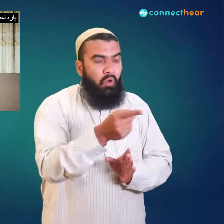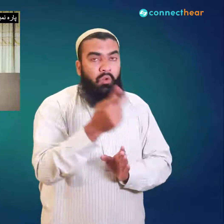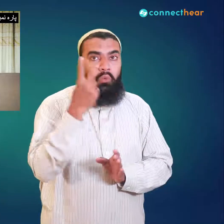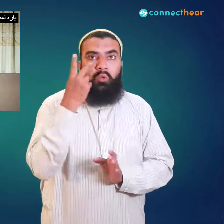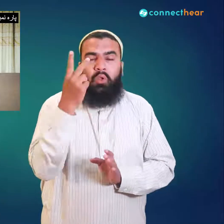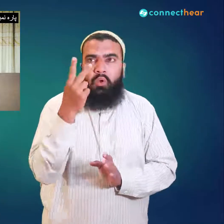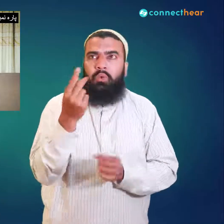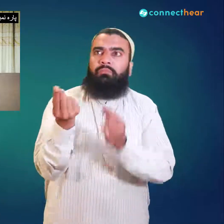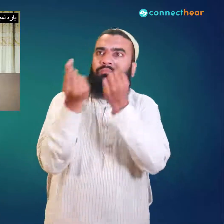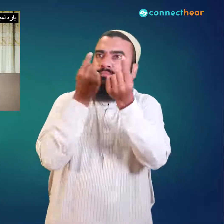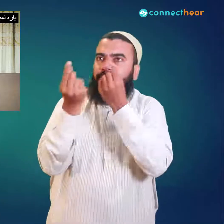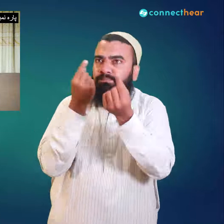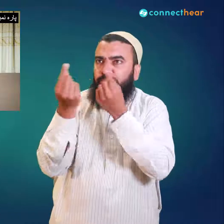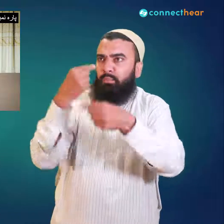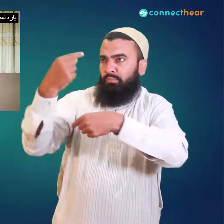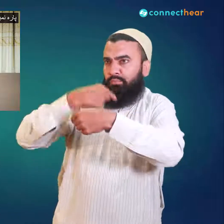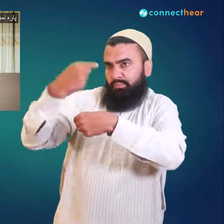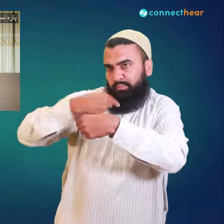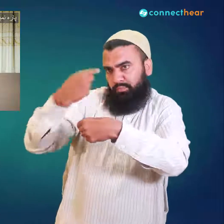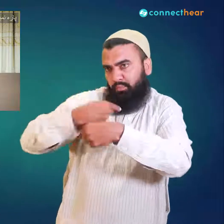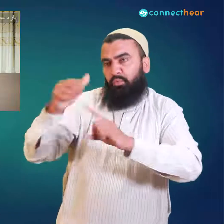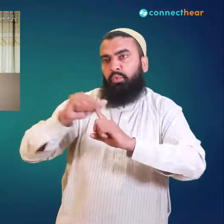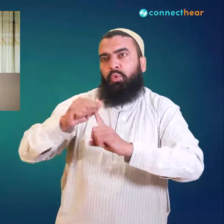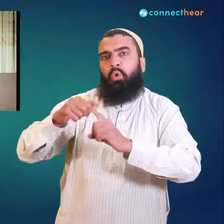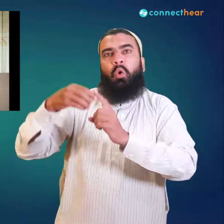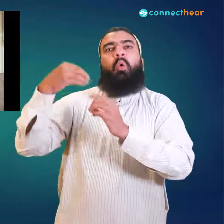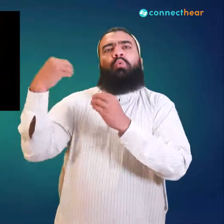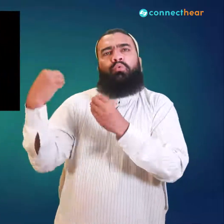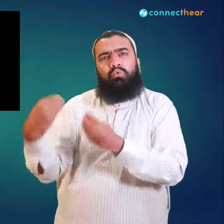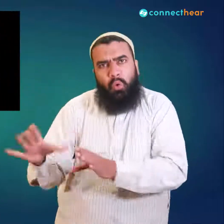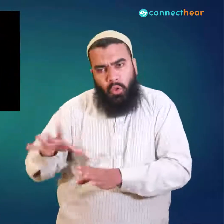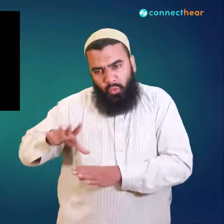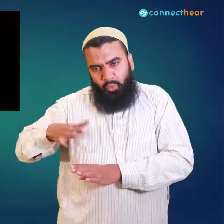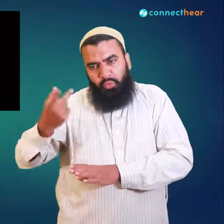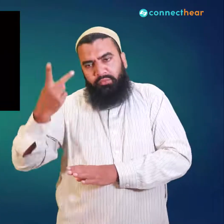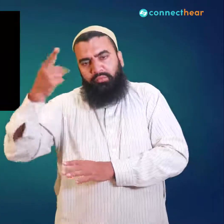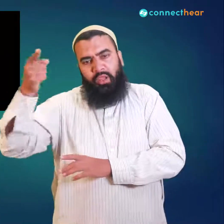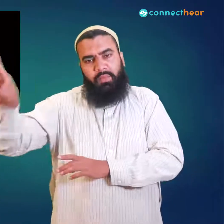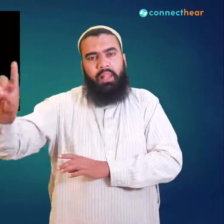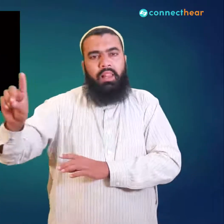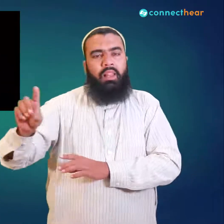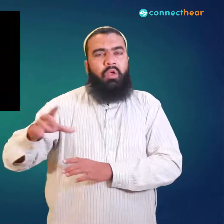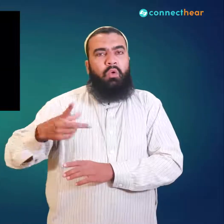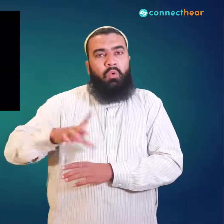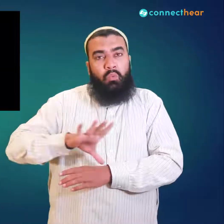ہو رہا ہے۔ وآخر دعوانا ان الحمد للہ رب العالمین۔